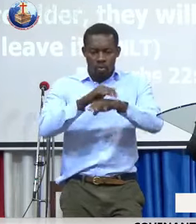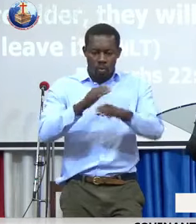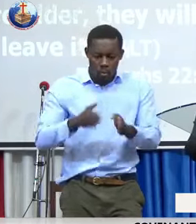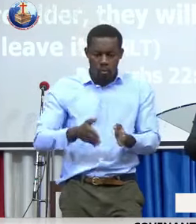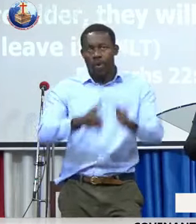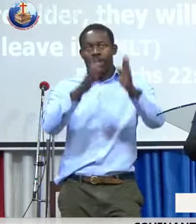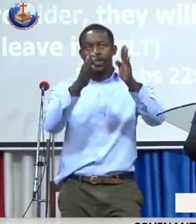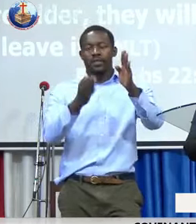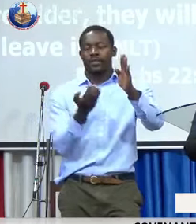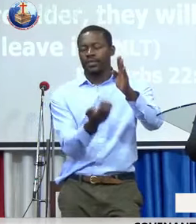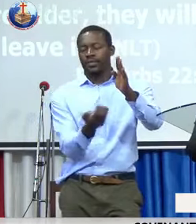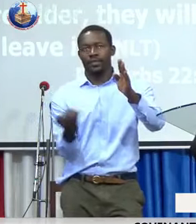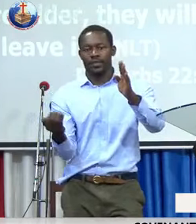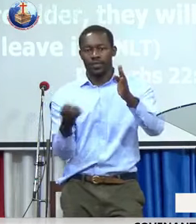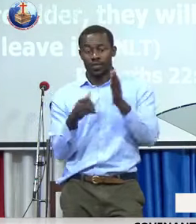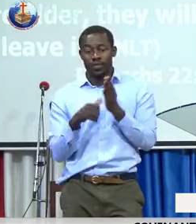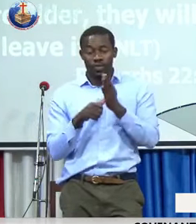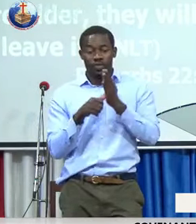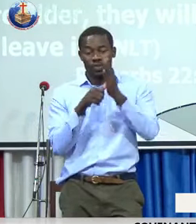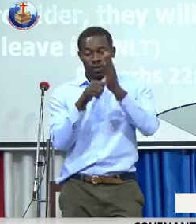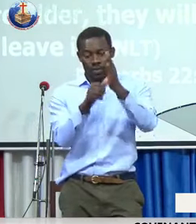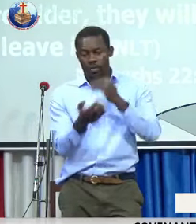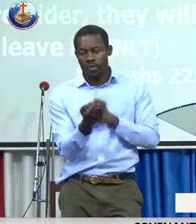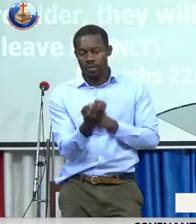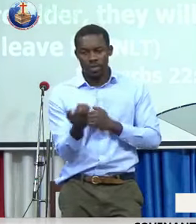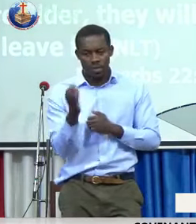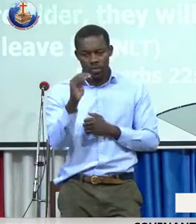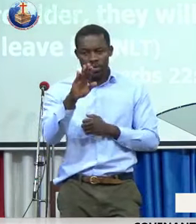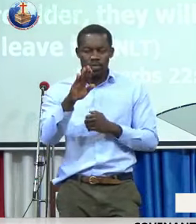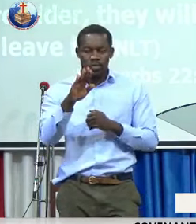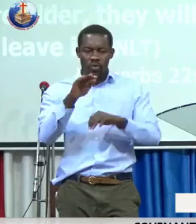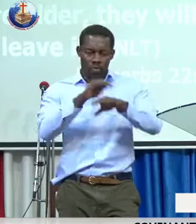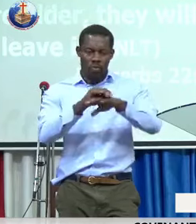kwamba elekeza mtoto wako katika njia